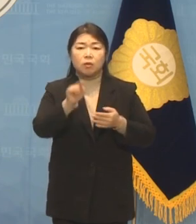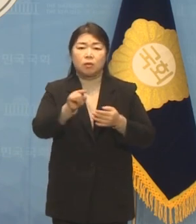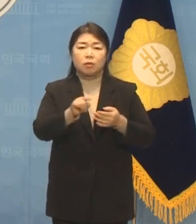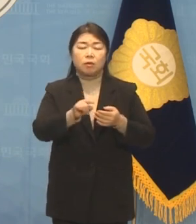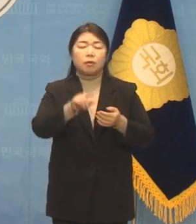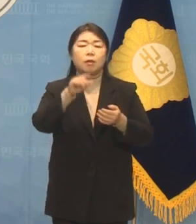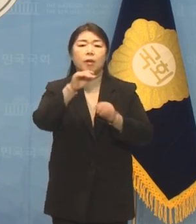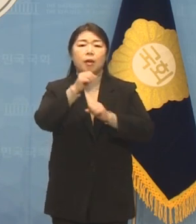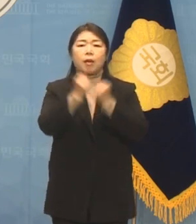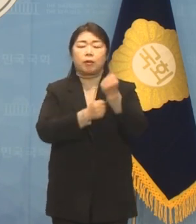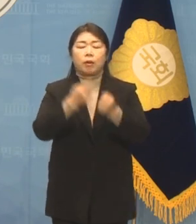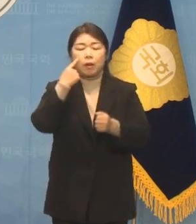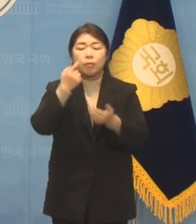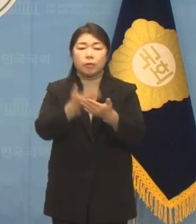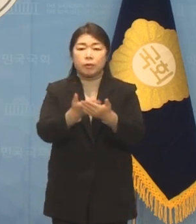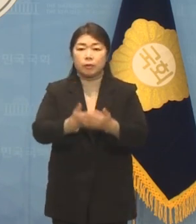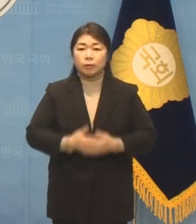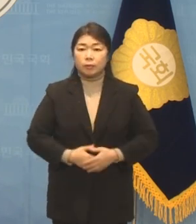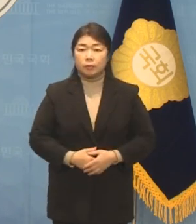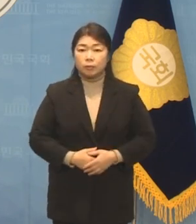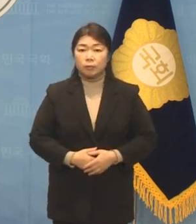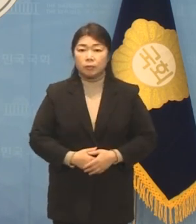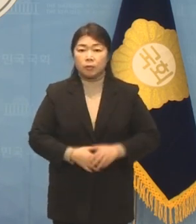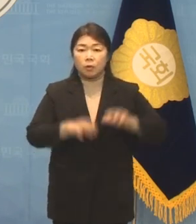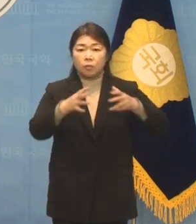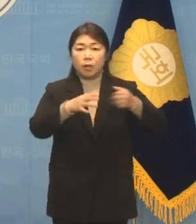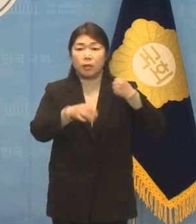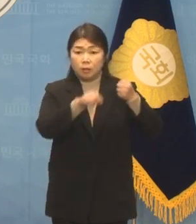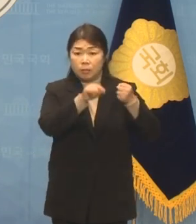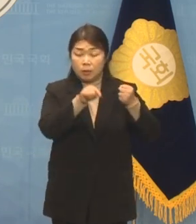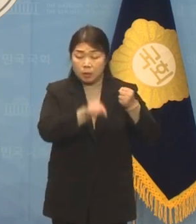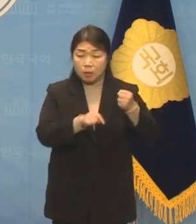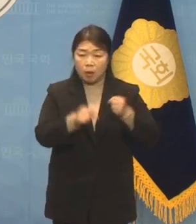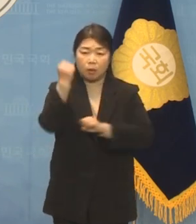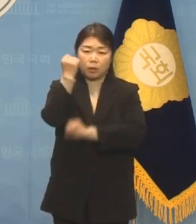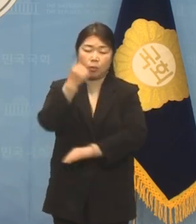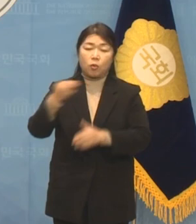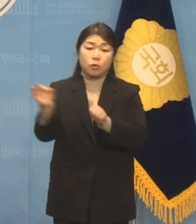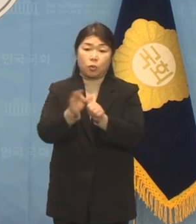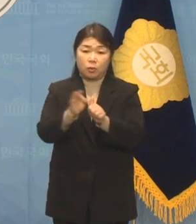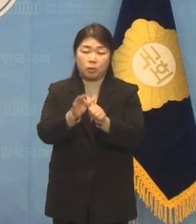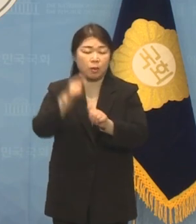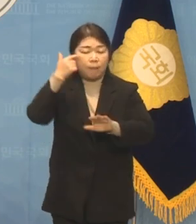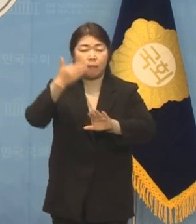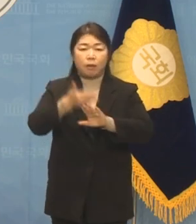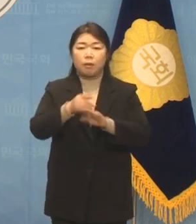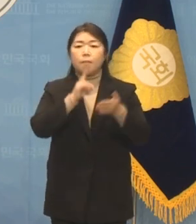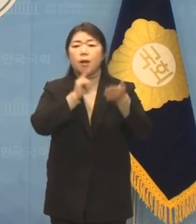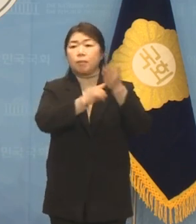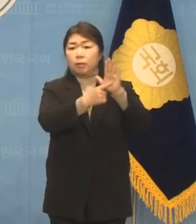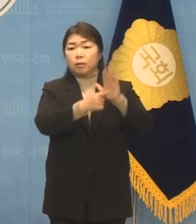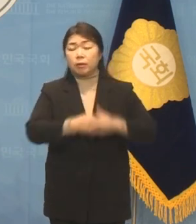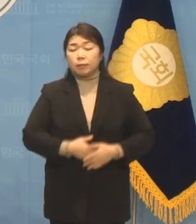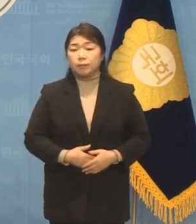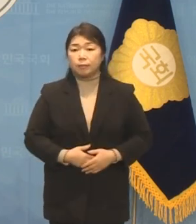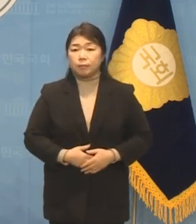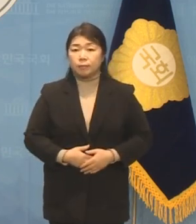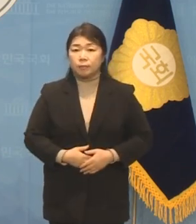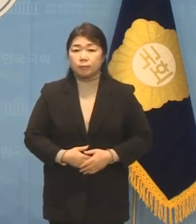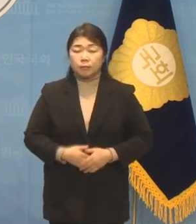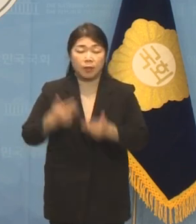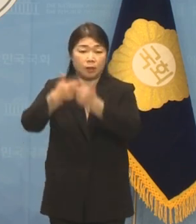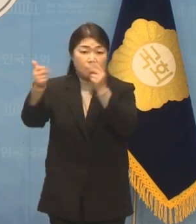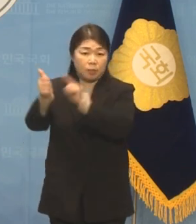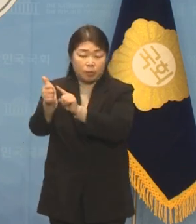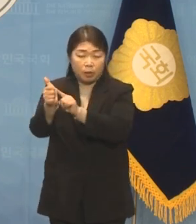국민의힘 원내대책회의에서 또 기본소득 반대 주장이 나왔습니다. 더불어민주당 이재명 대표가